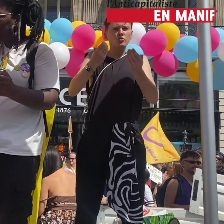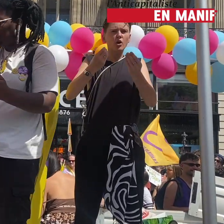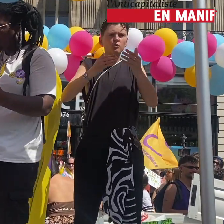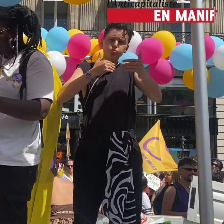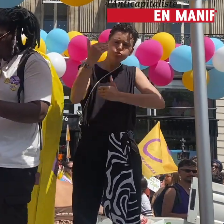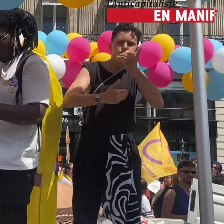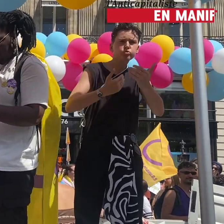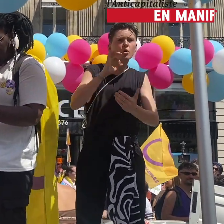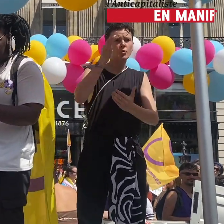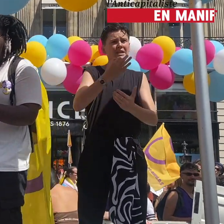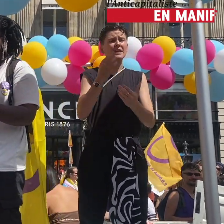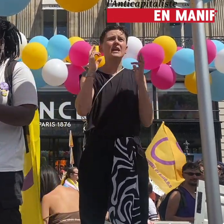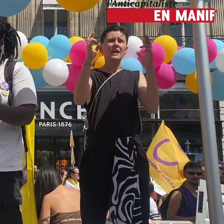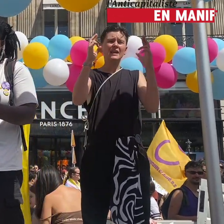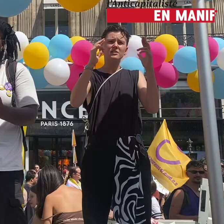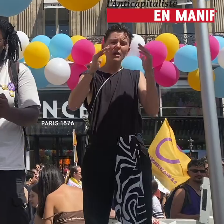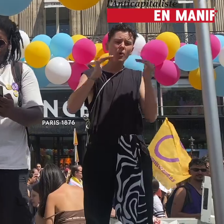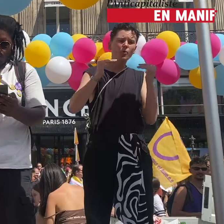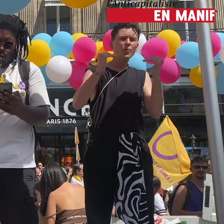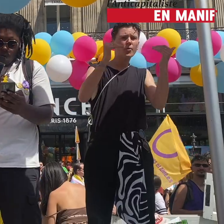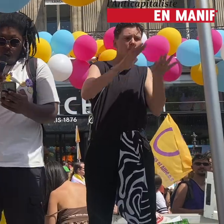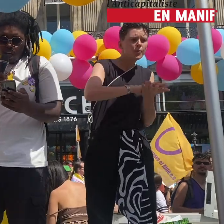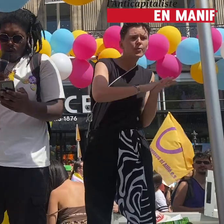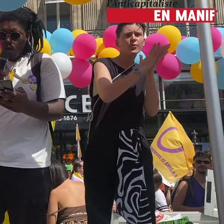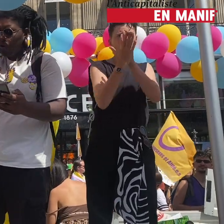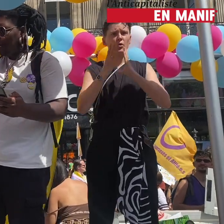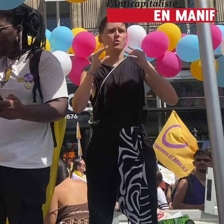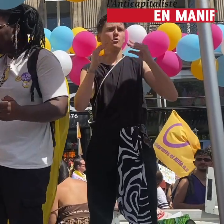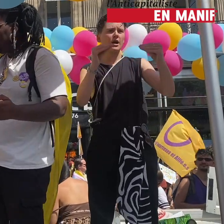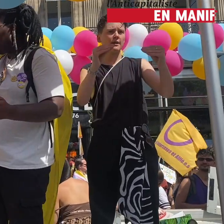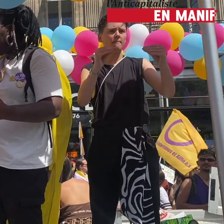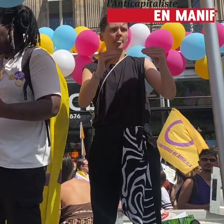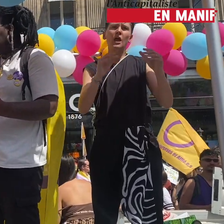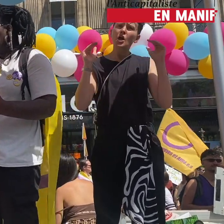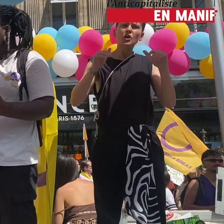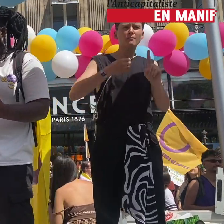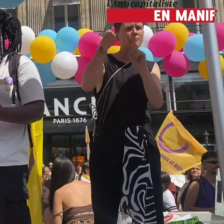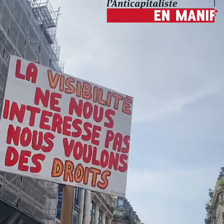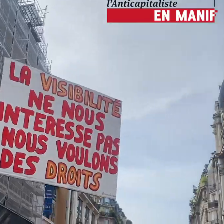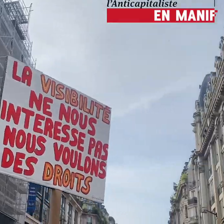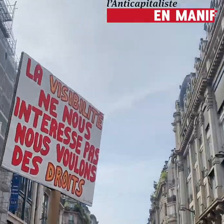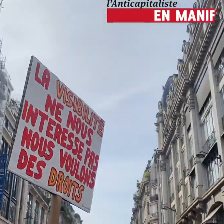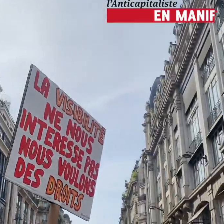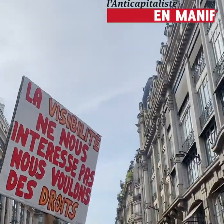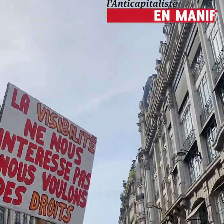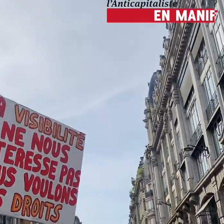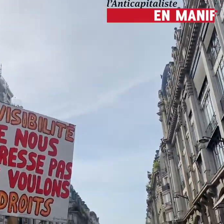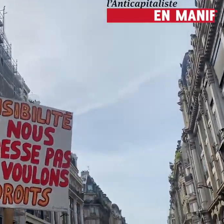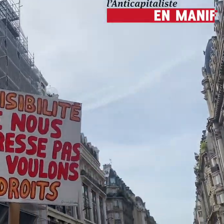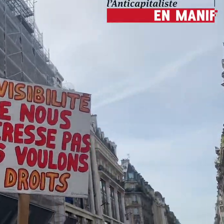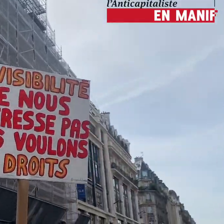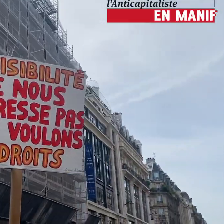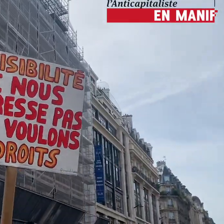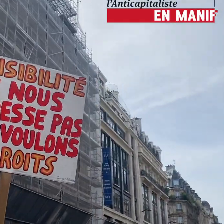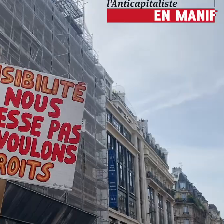qui, nous l'espérons, se concrétiseront. Malgré tout, le combat est loin d'être fini pour nous.